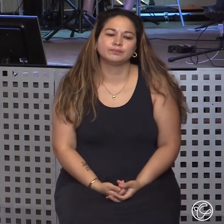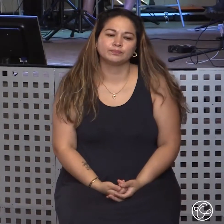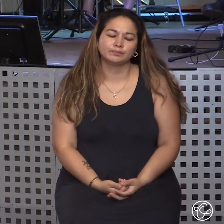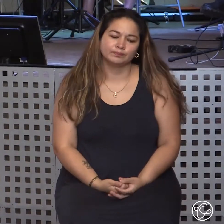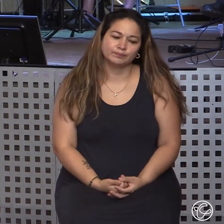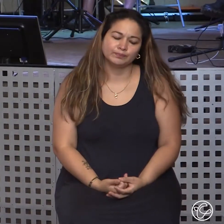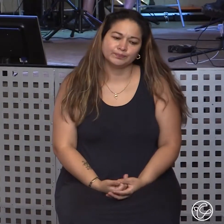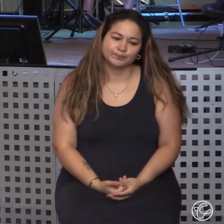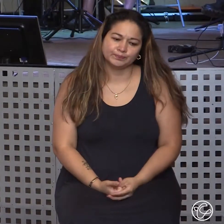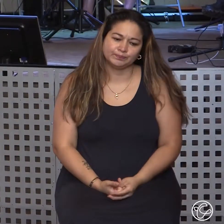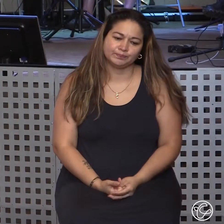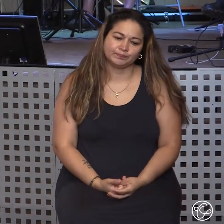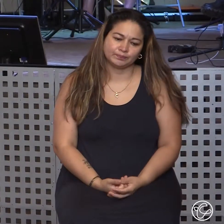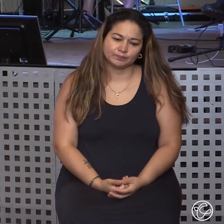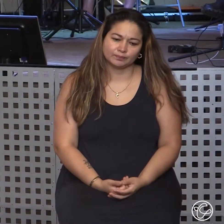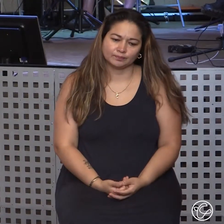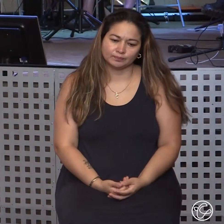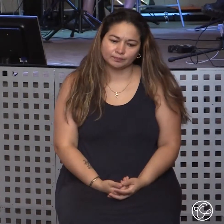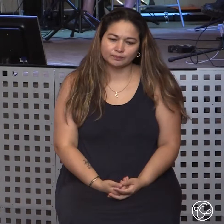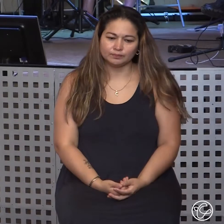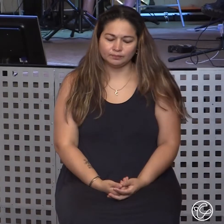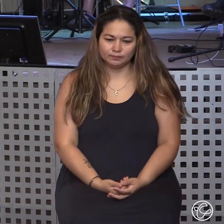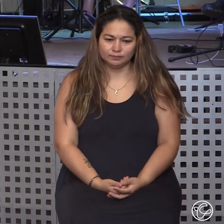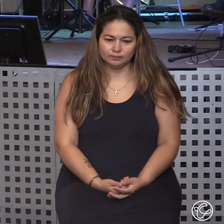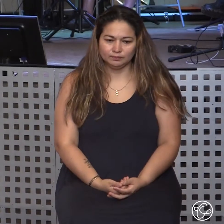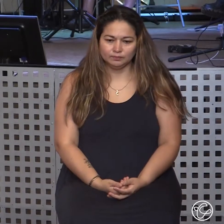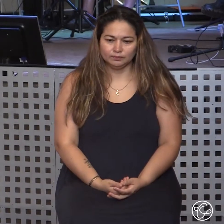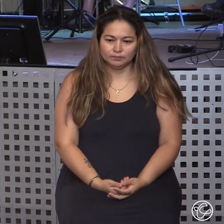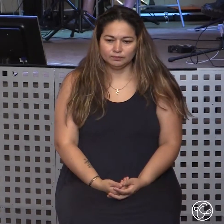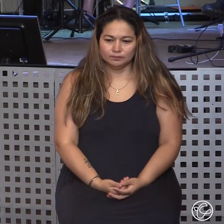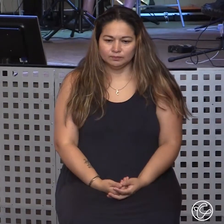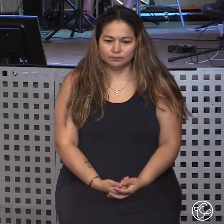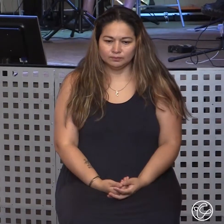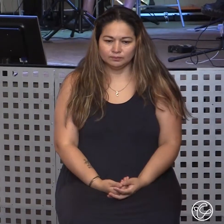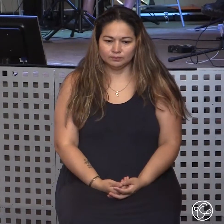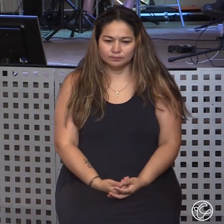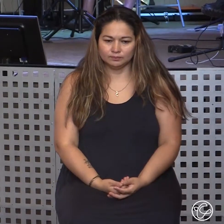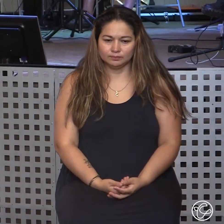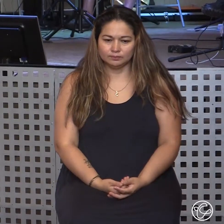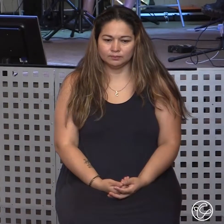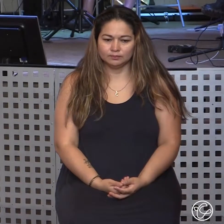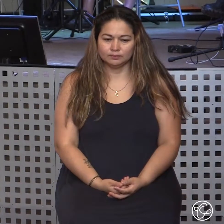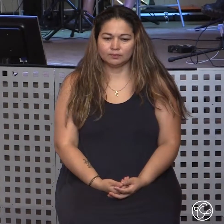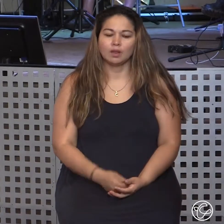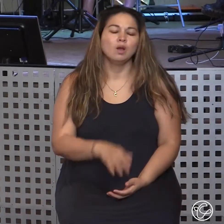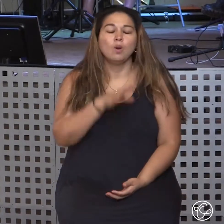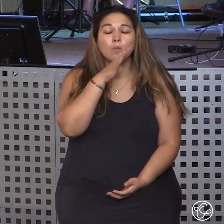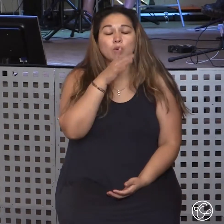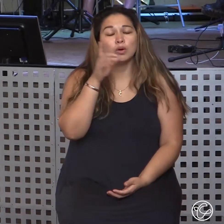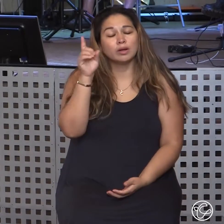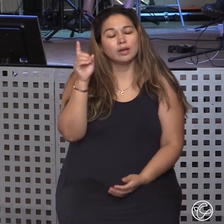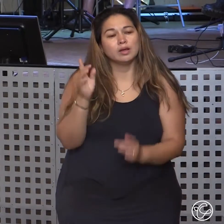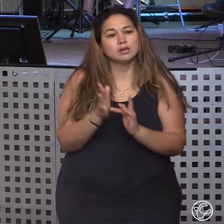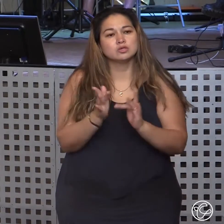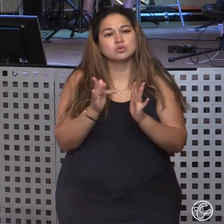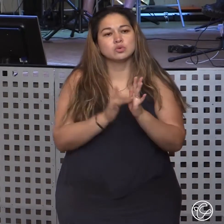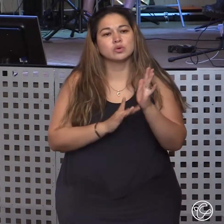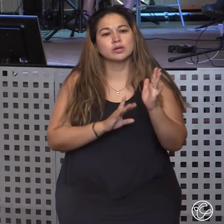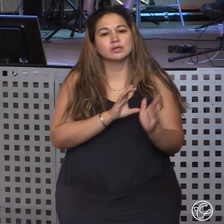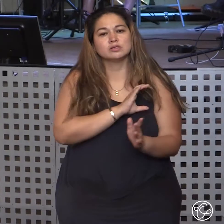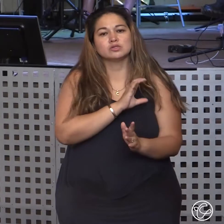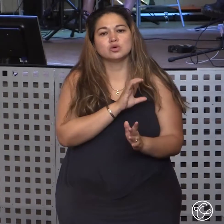A lo mejor la tuya no. Qué bueno, Dios te habrá hecho de otra manera, gracias a Dios. La mía es controlar.